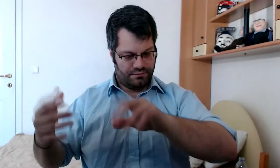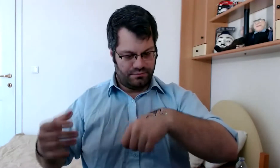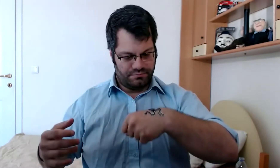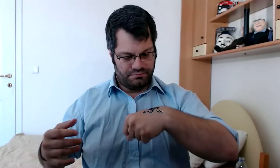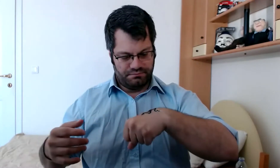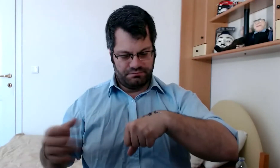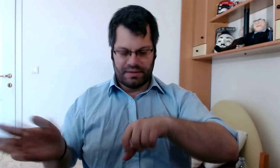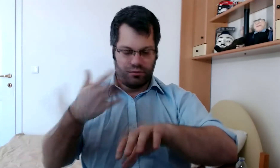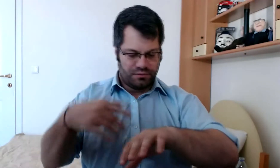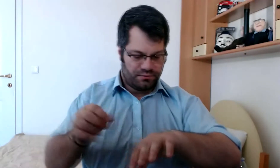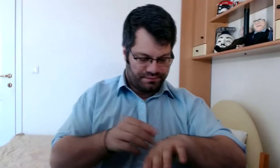yeah! Άντε, βγάτο.